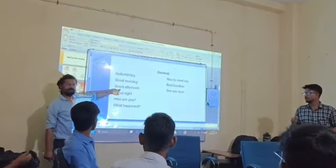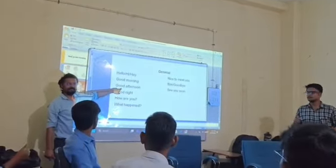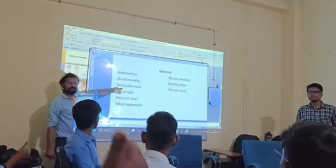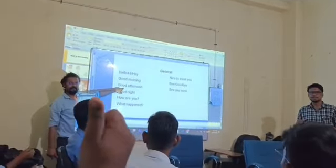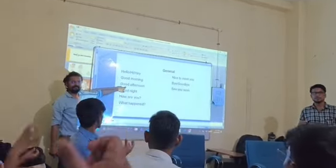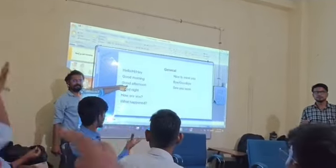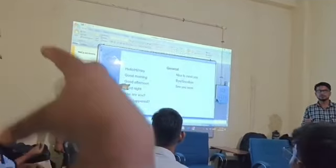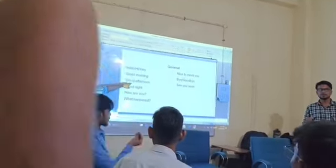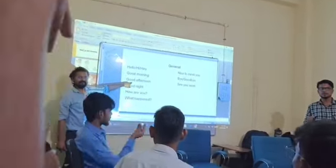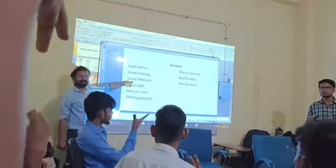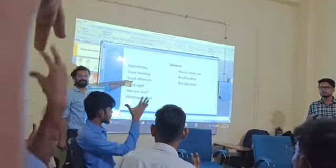ठीक है। गुड आफ्टरनून,